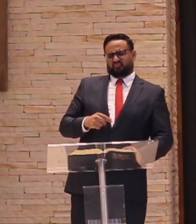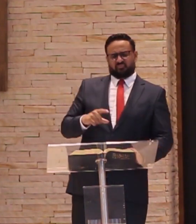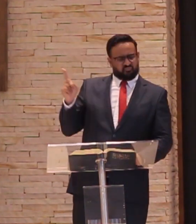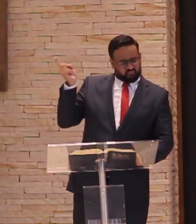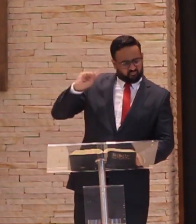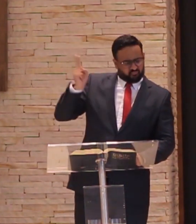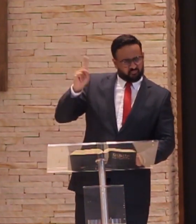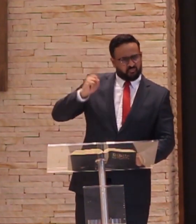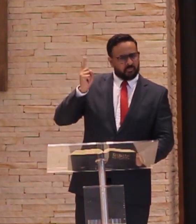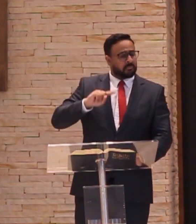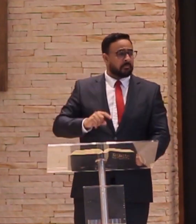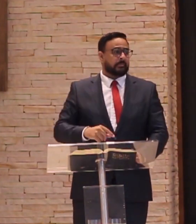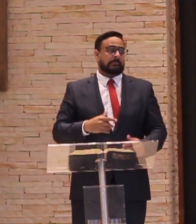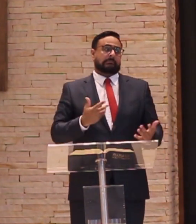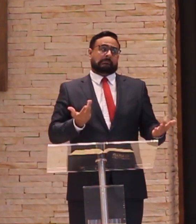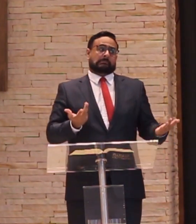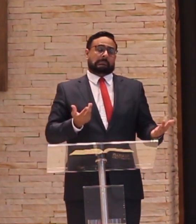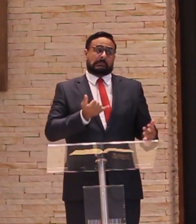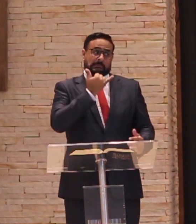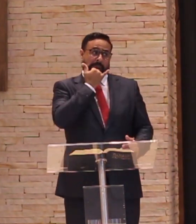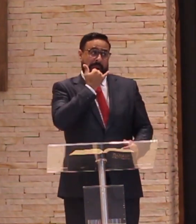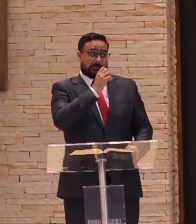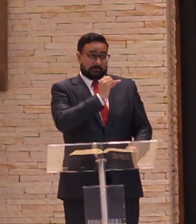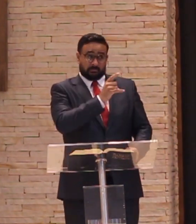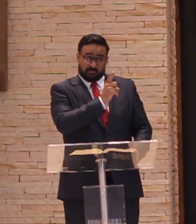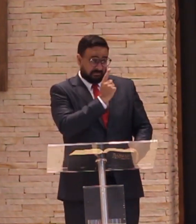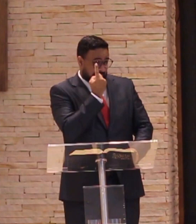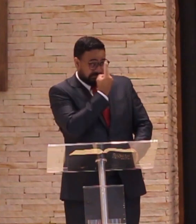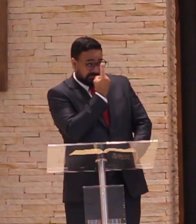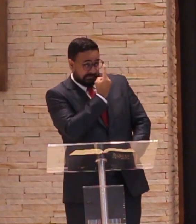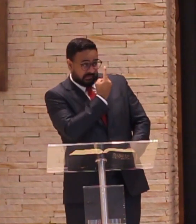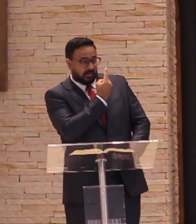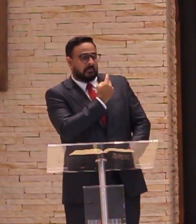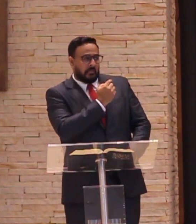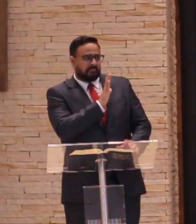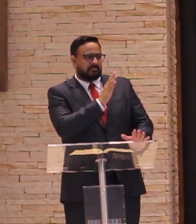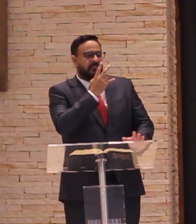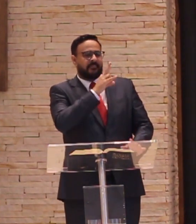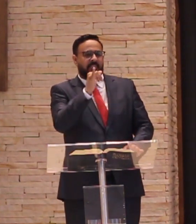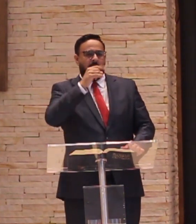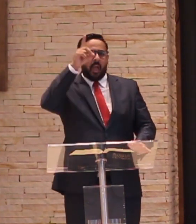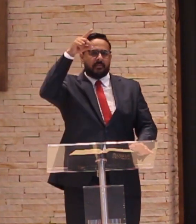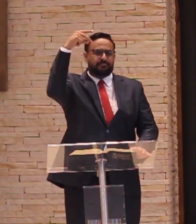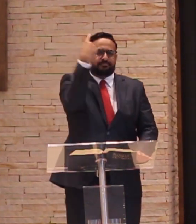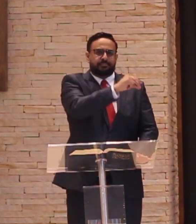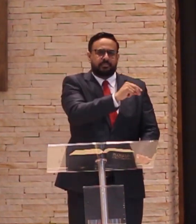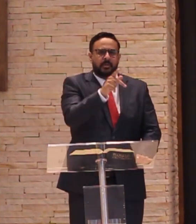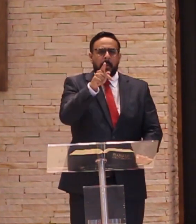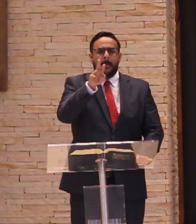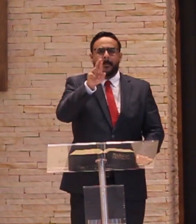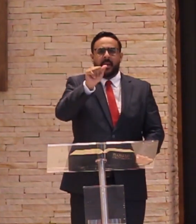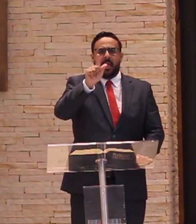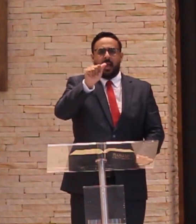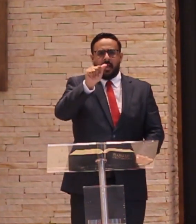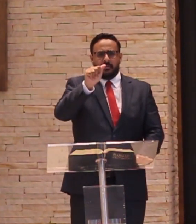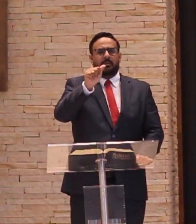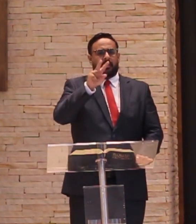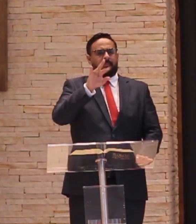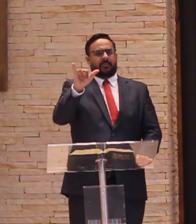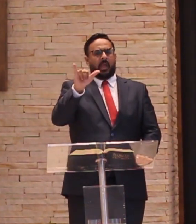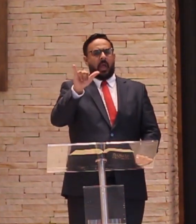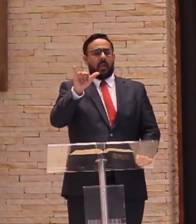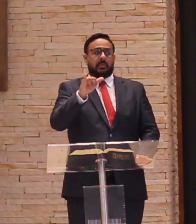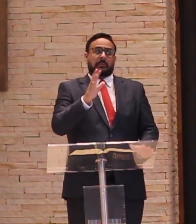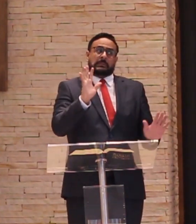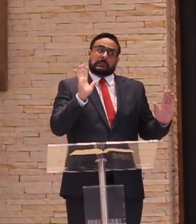para deixar o povo ir. Porém, o Faraó insistentemente dizia: "Não deixarei o seu povo ir." E Moisés